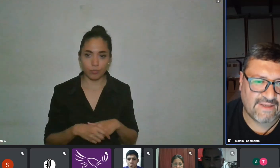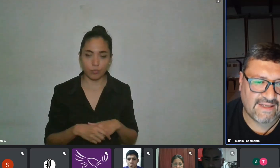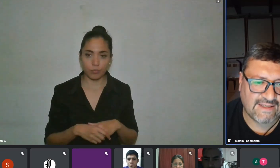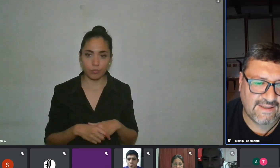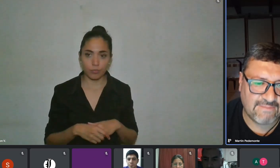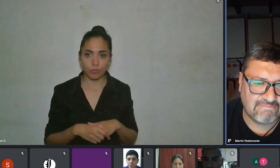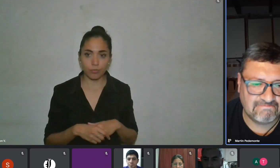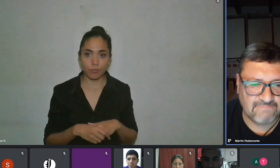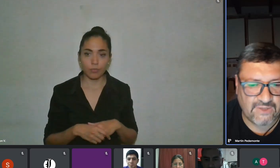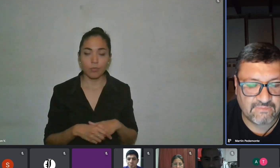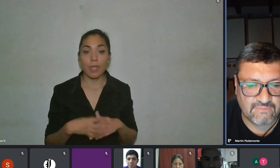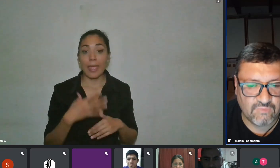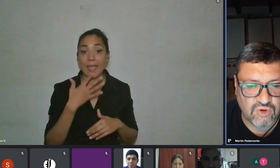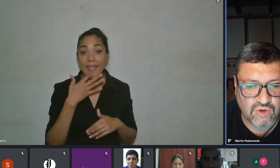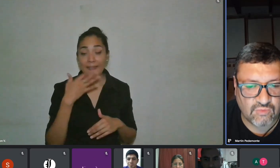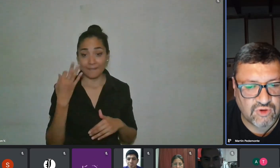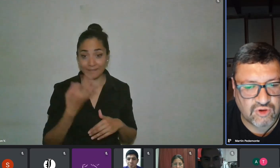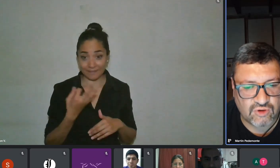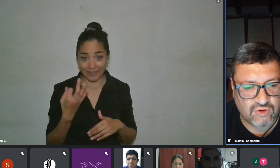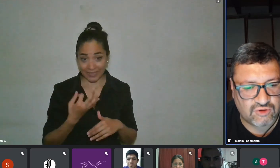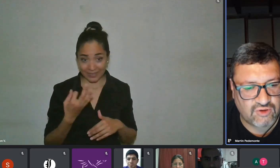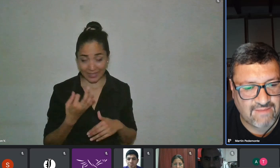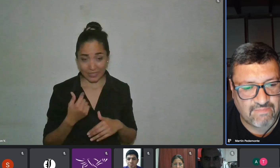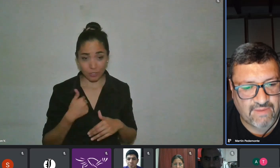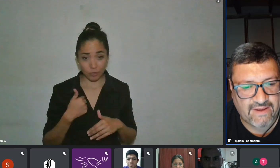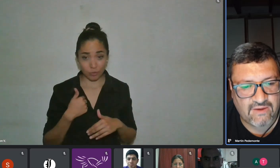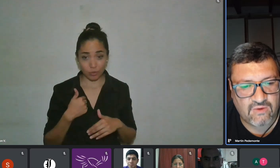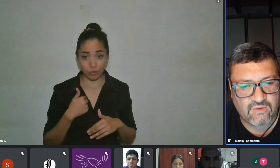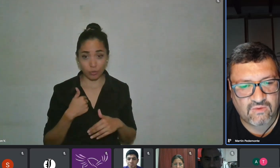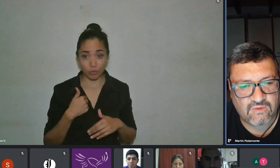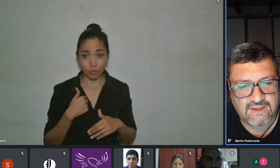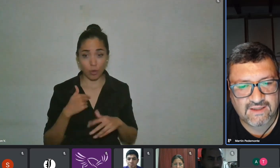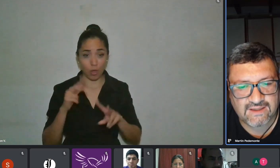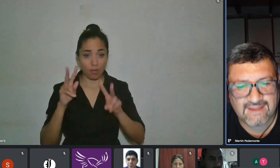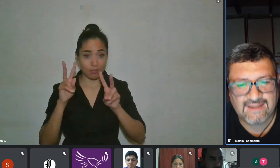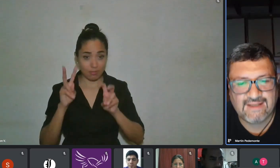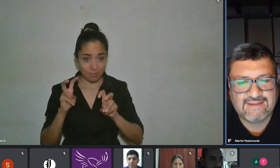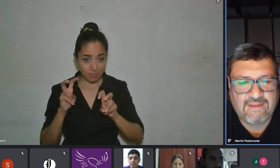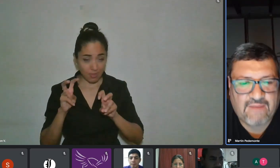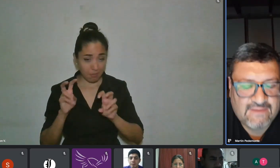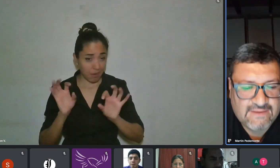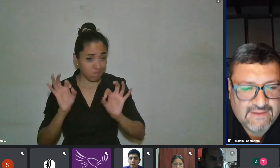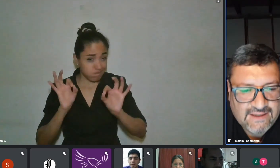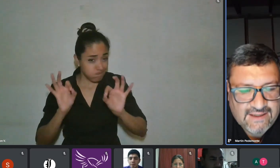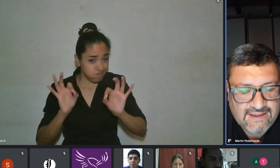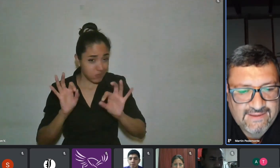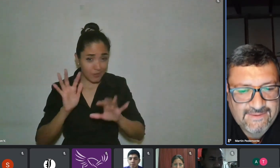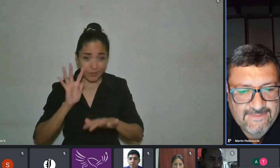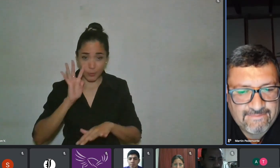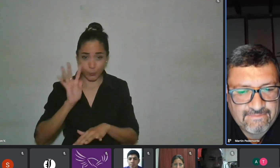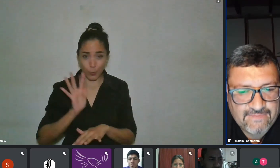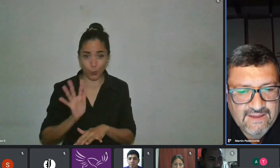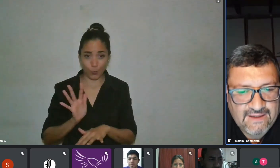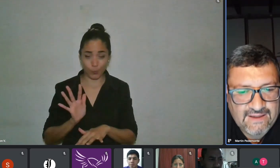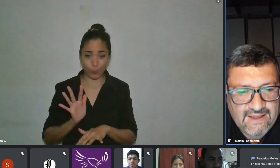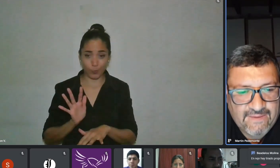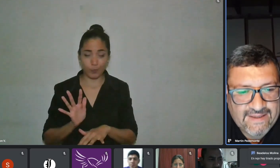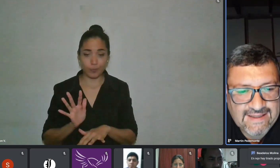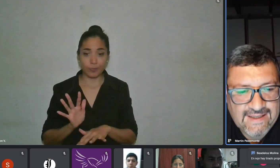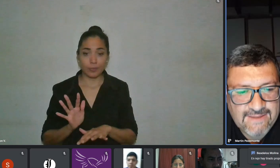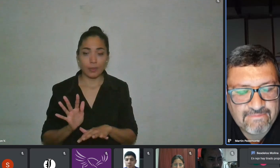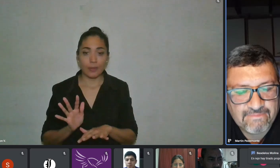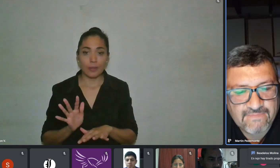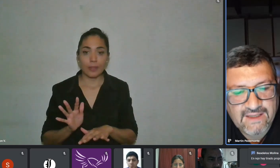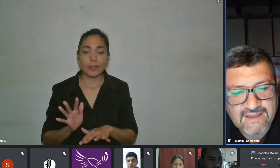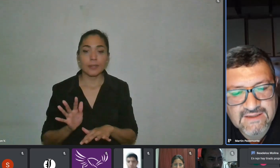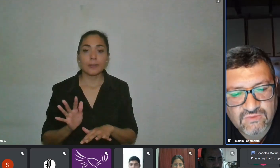La verdad que, bueno, mucho no estoy empapado en el tema. Eh, la verdad